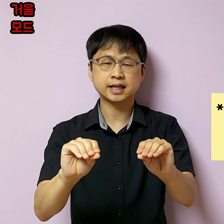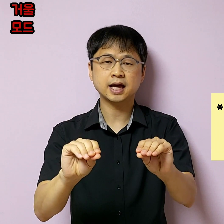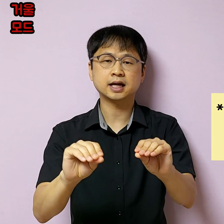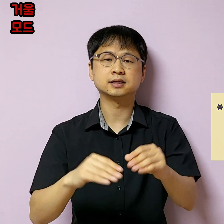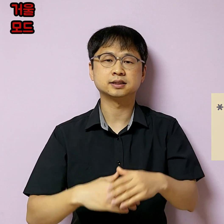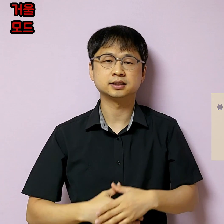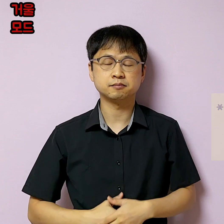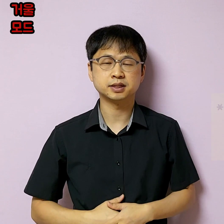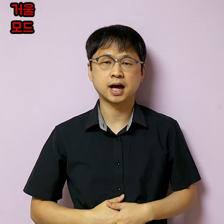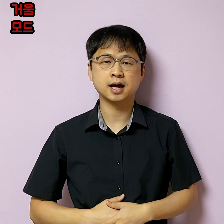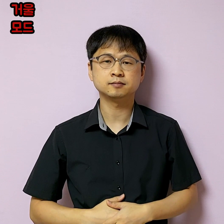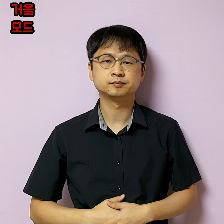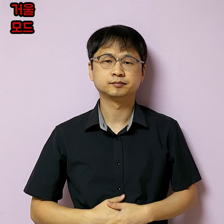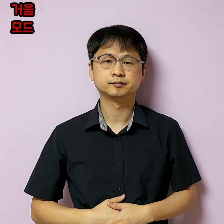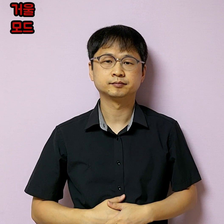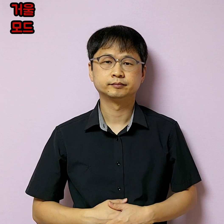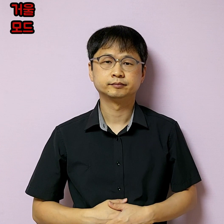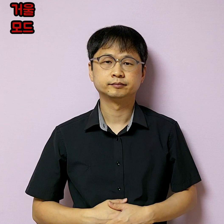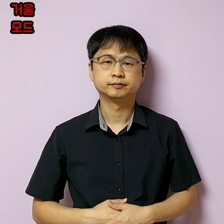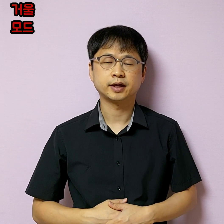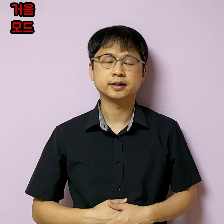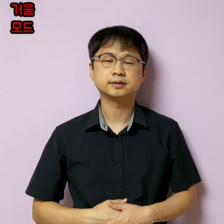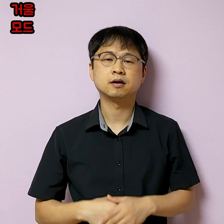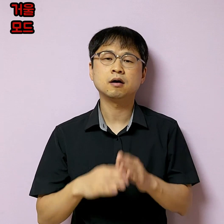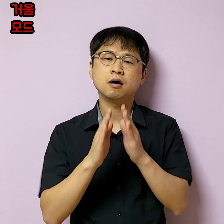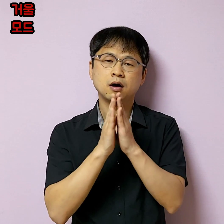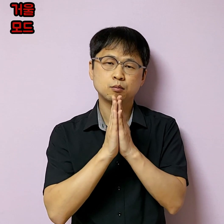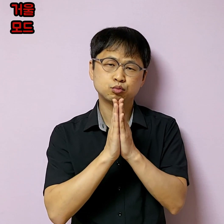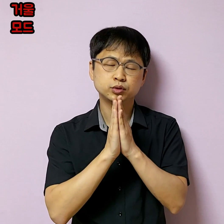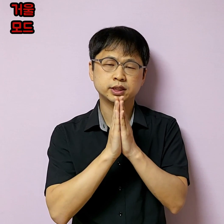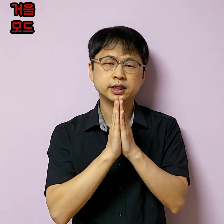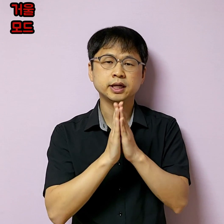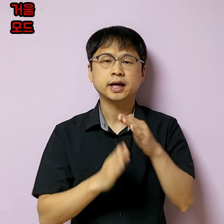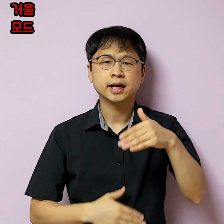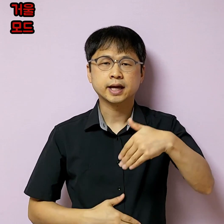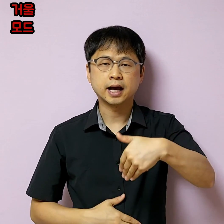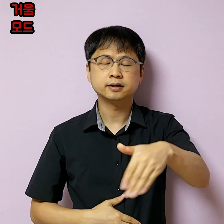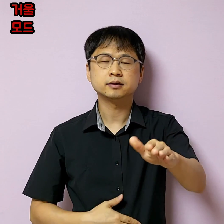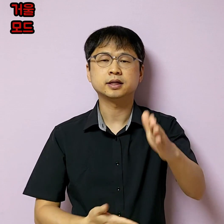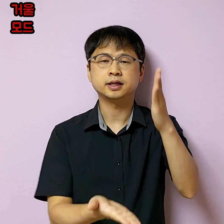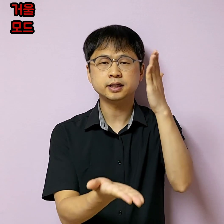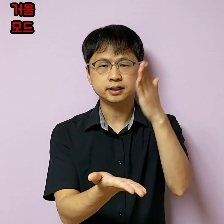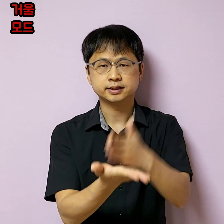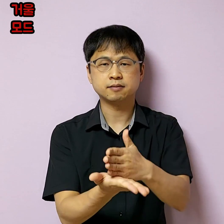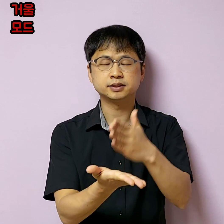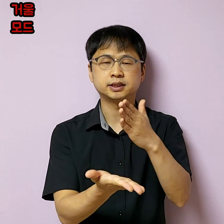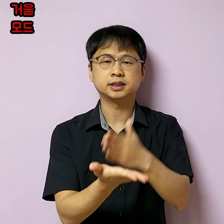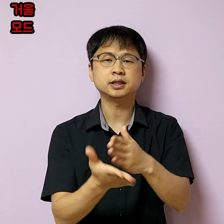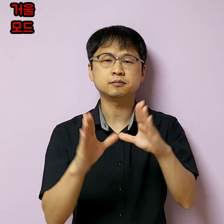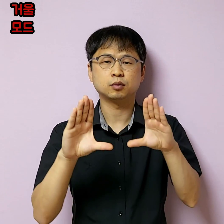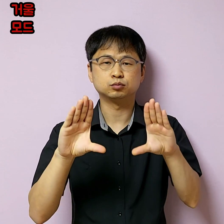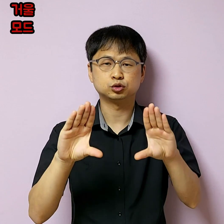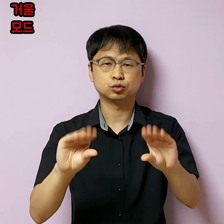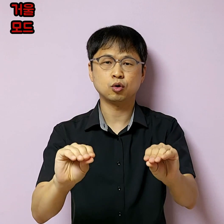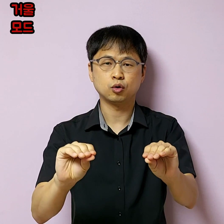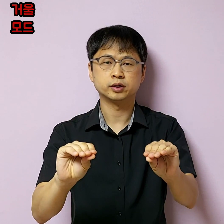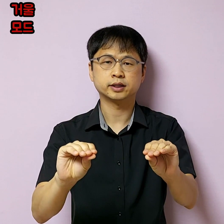낫다 라는 뜻이 됩니다. 네, 그래서 부디 가던 길 잠시 멈추고